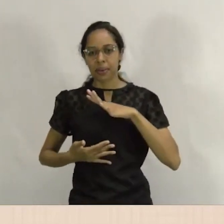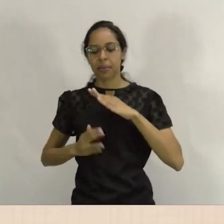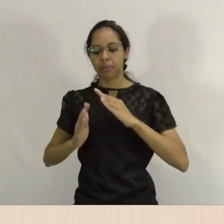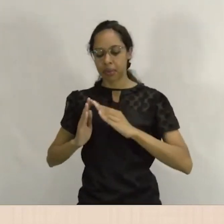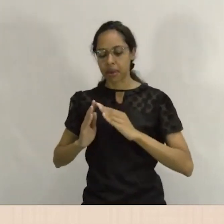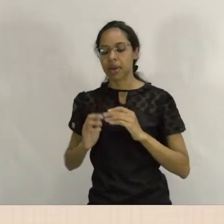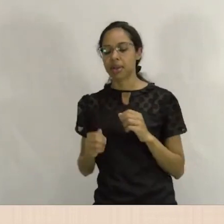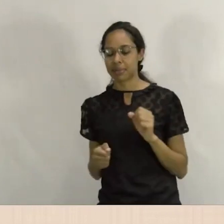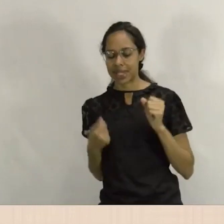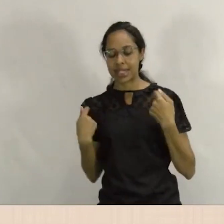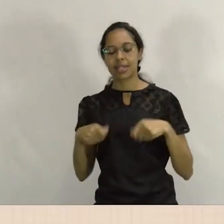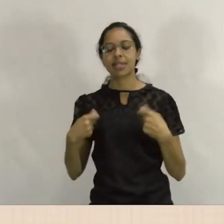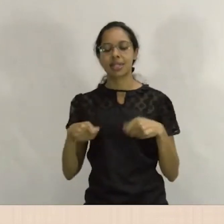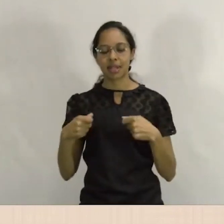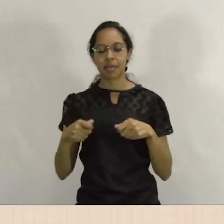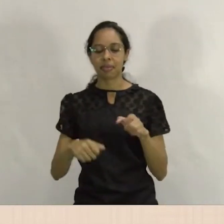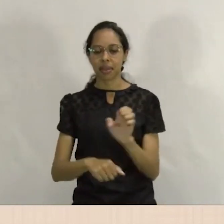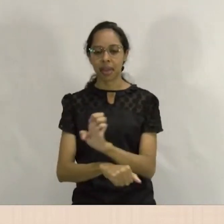Efésios